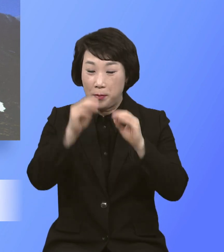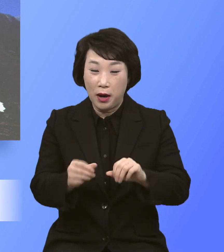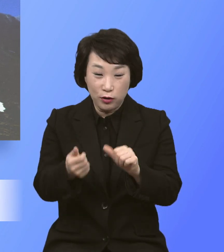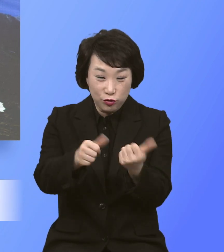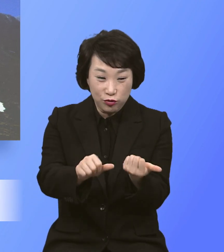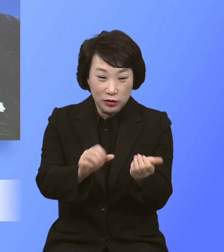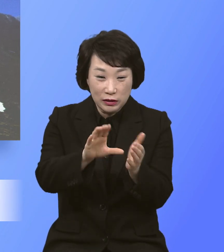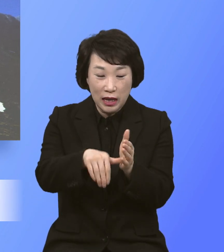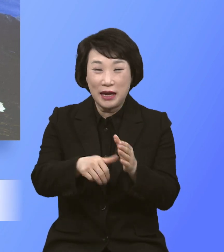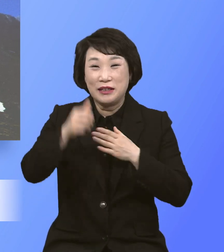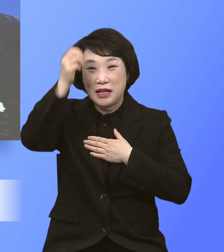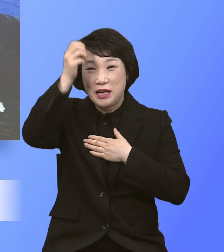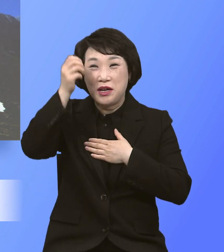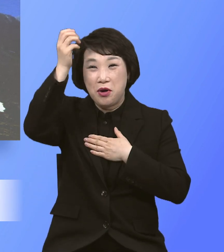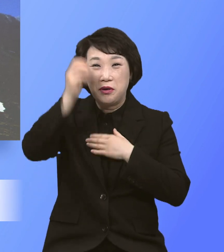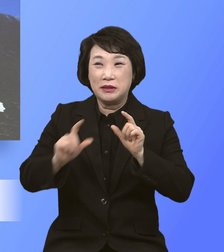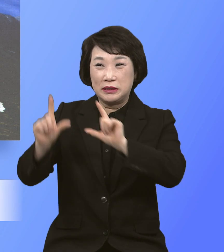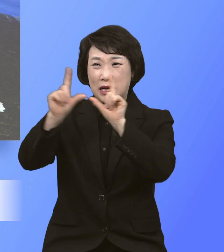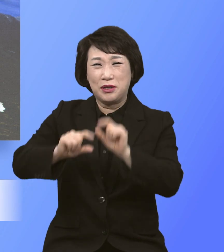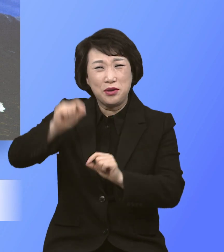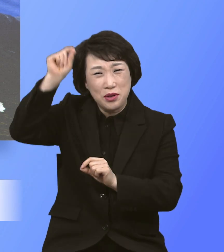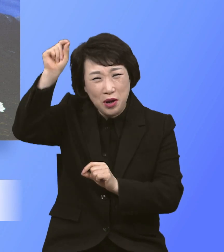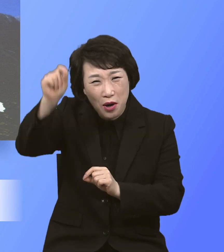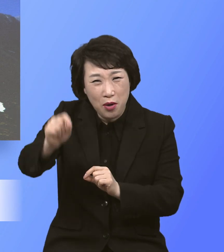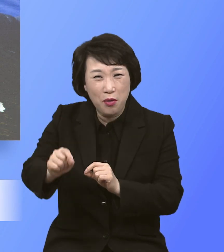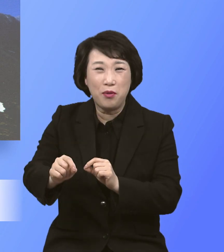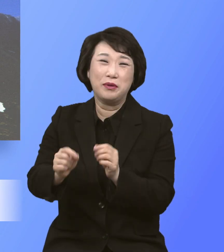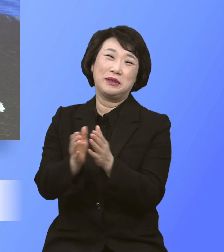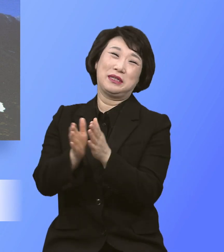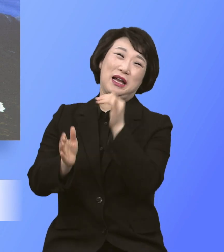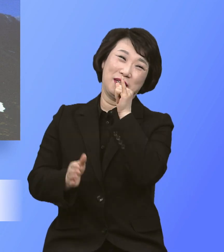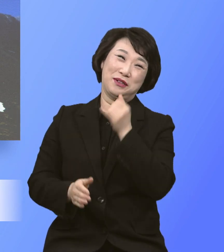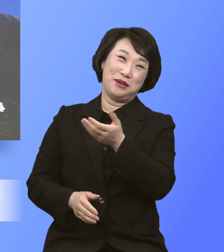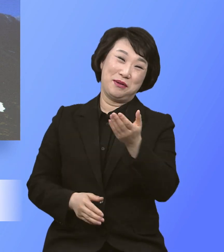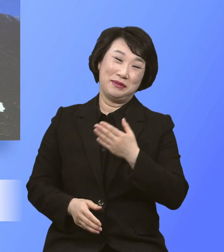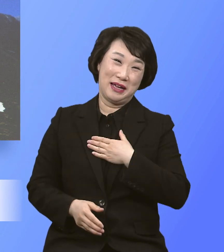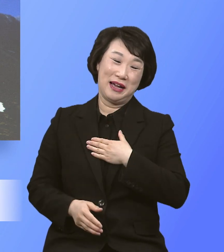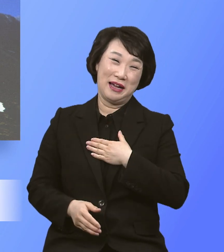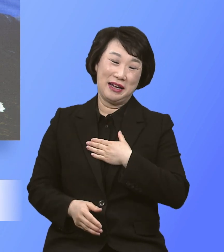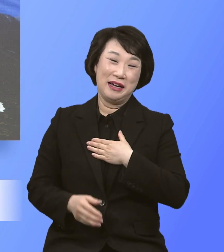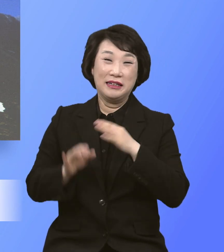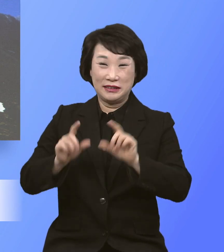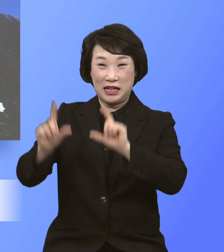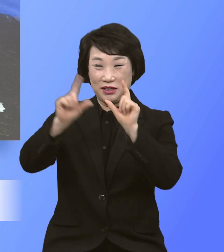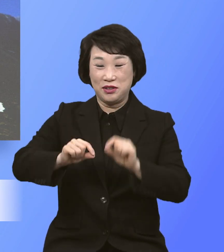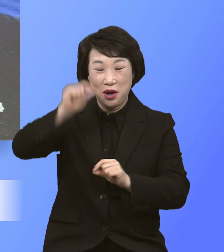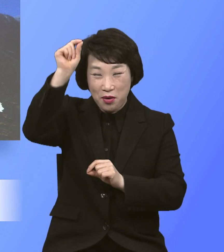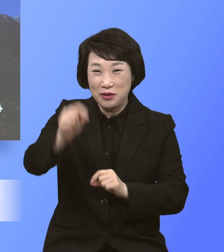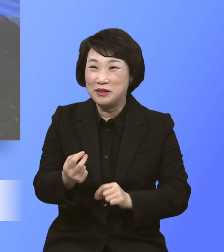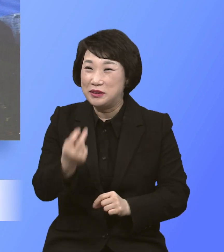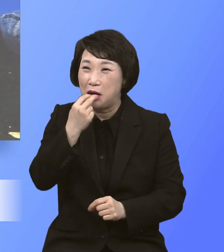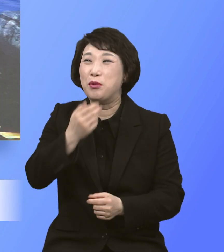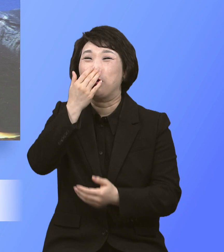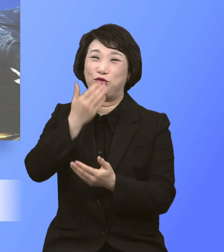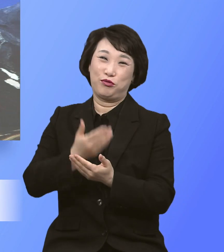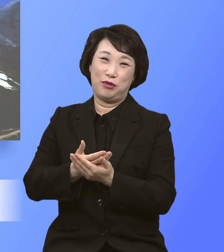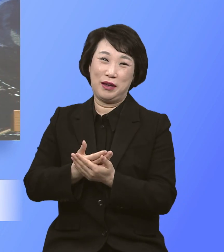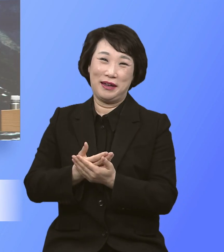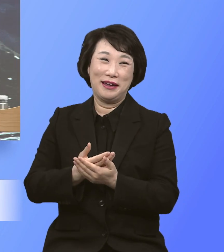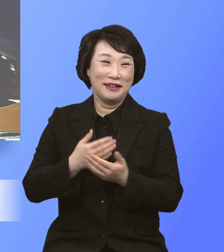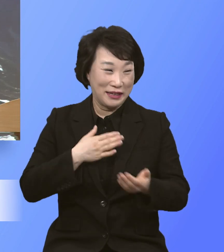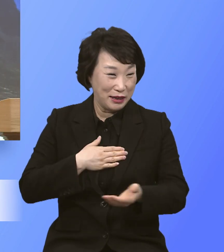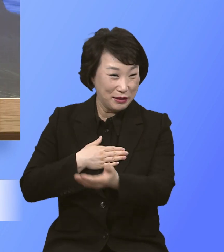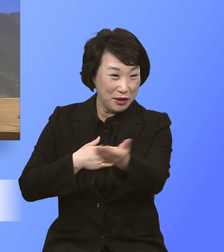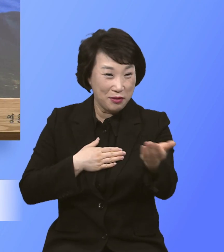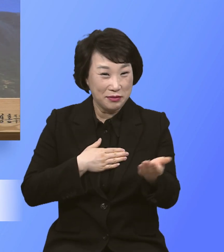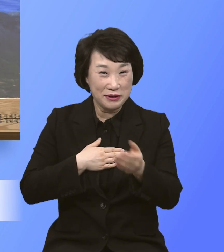내 영혼이 영원히 산다면 영원히 사는 생명보다 큰 것이 없으니, 나와